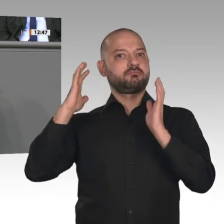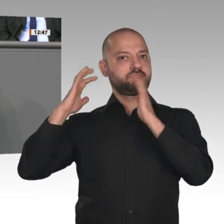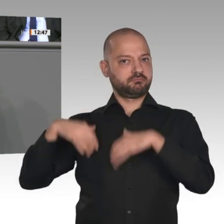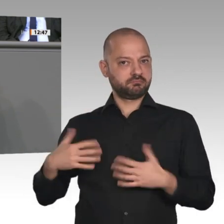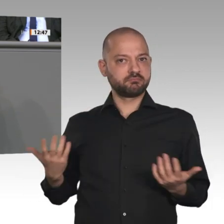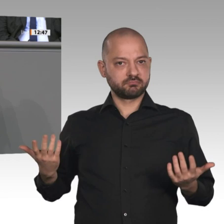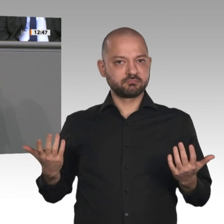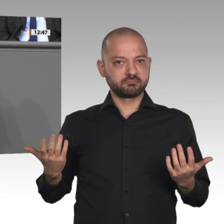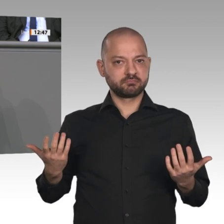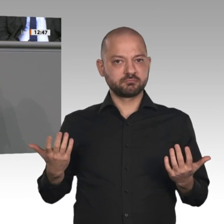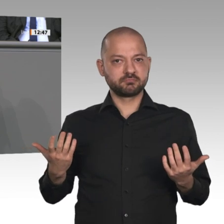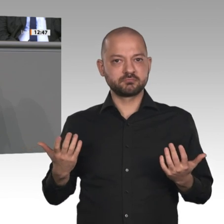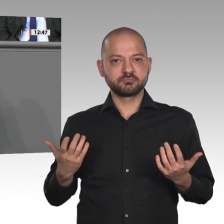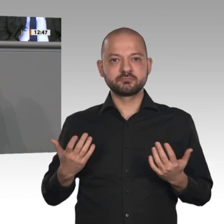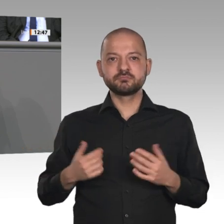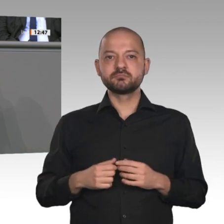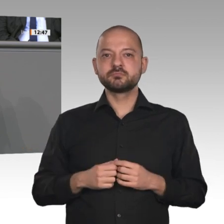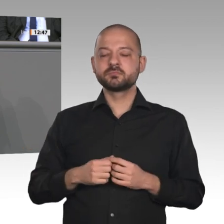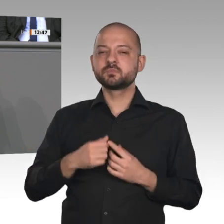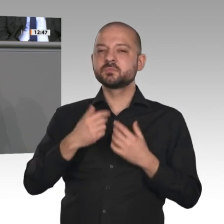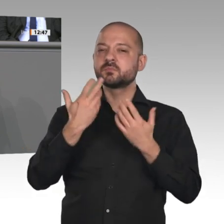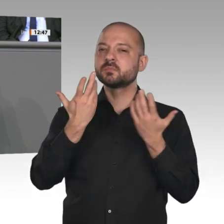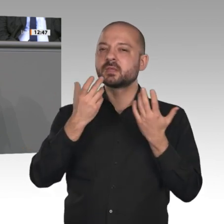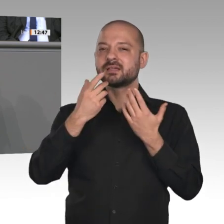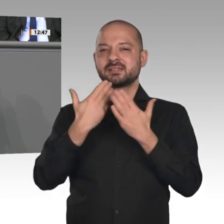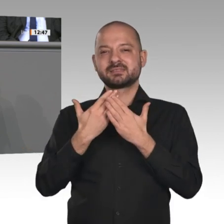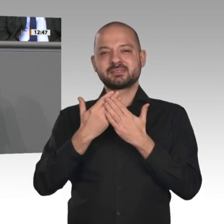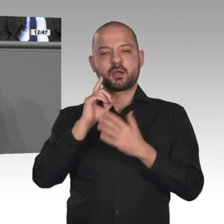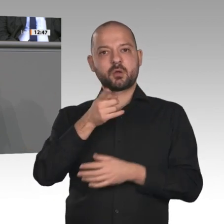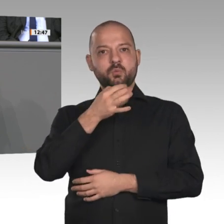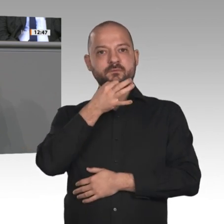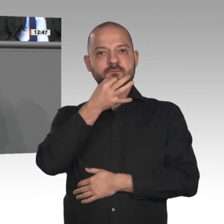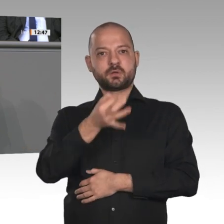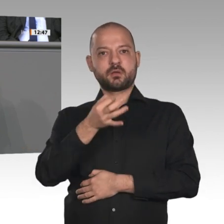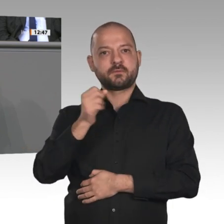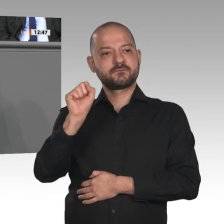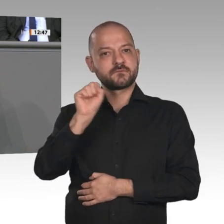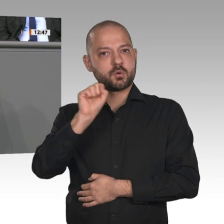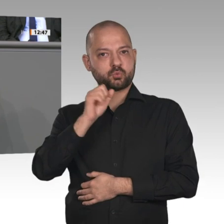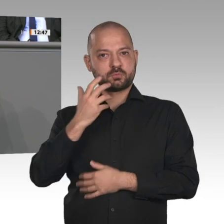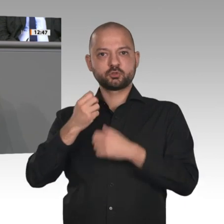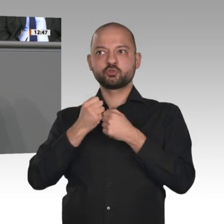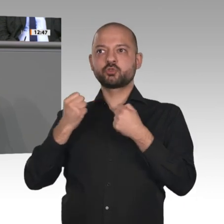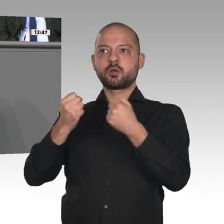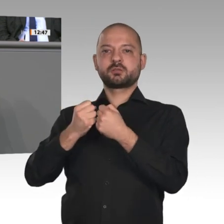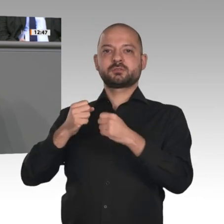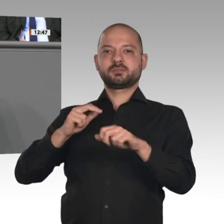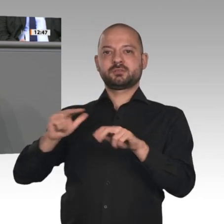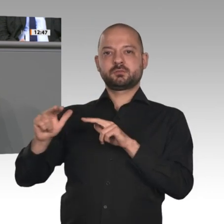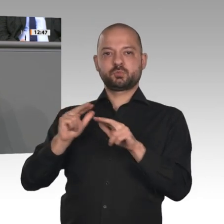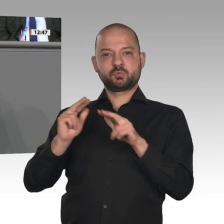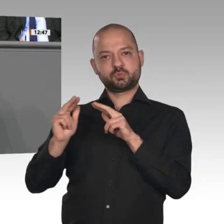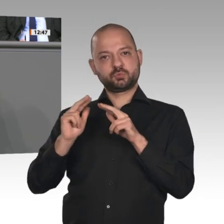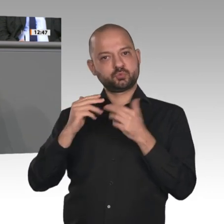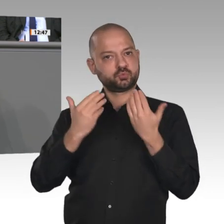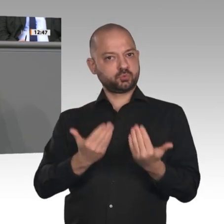Bundesregierung, die sonst gar nicht genug Staatsbürgerschaften verteilen kann, bei diesem Thema so viel Zurückhaltung zeigt. Wir haben vorhin vielleicht einen Grund gehört.